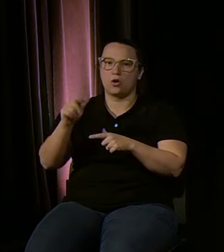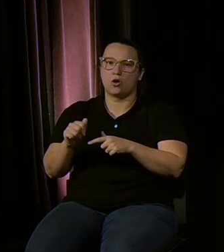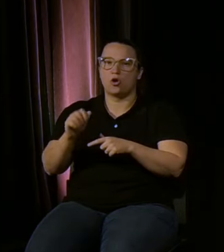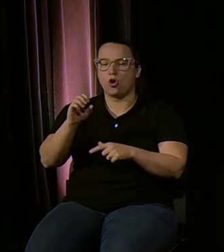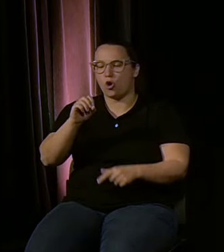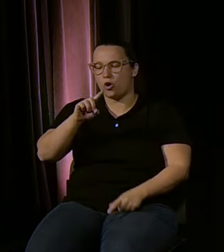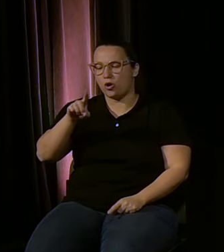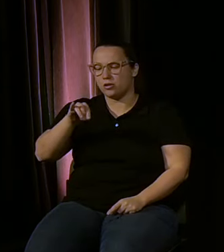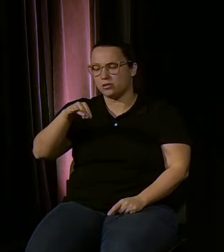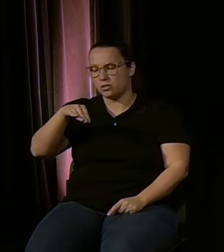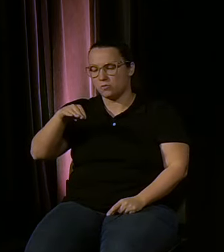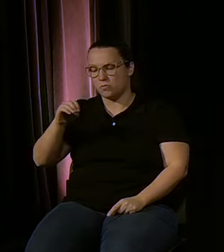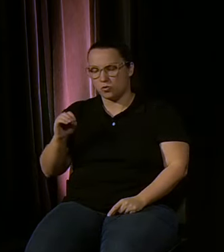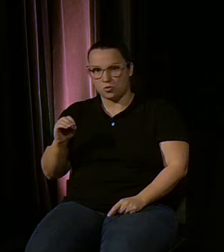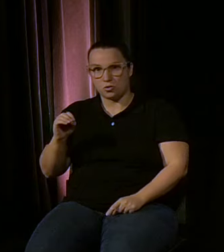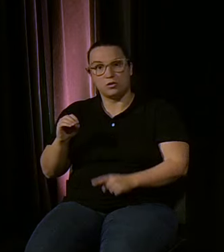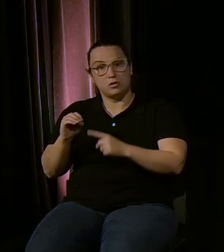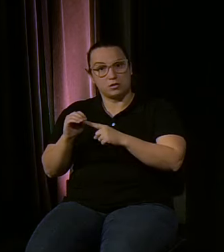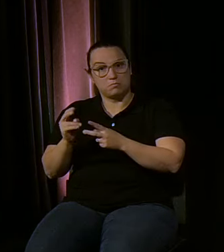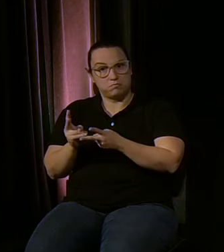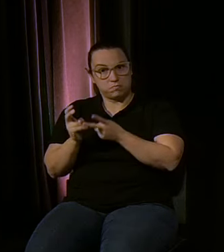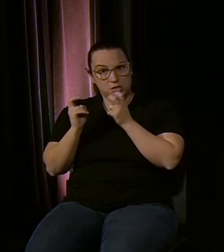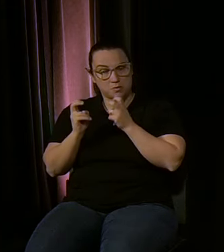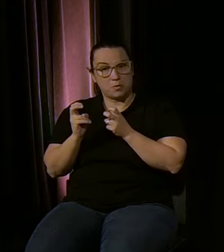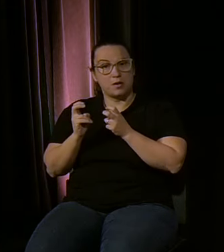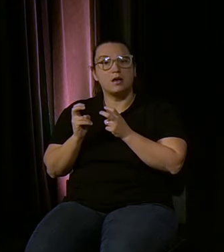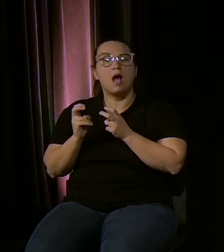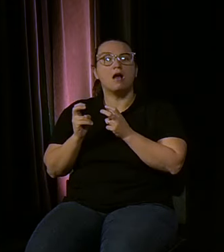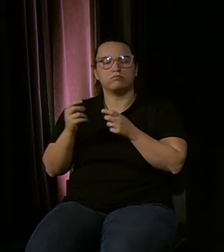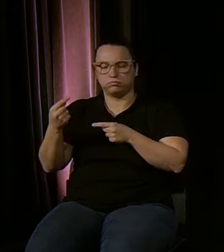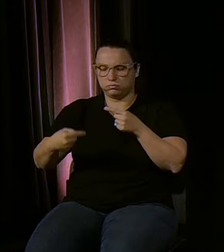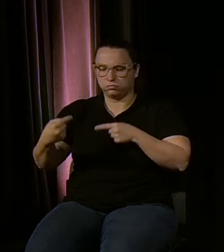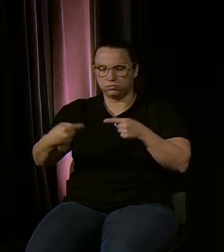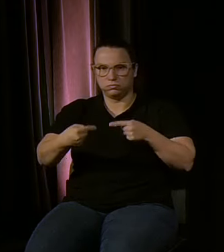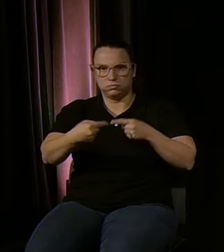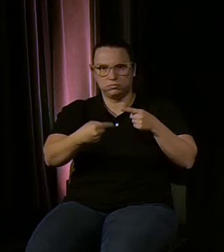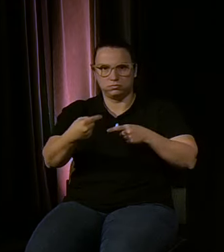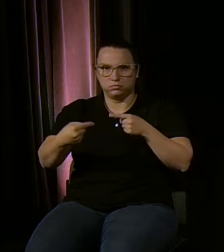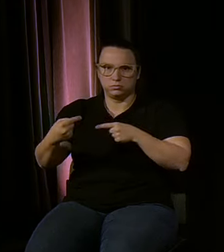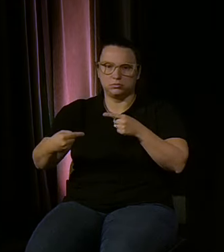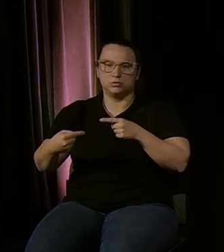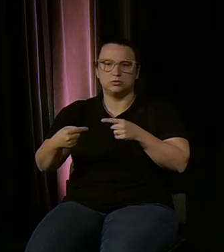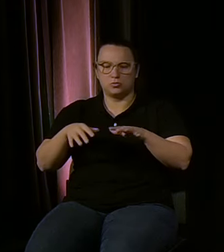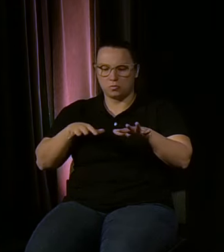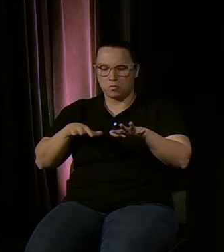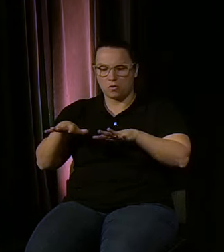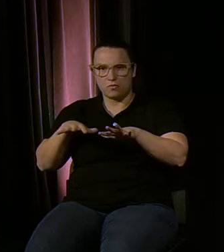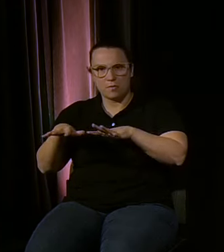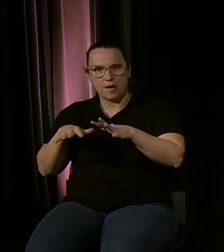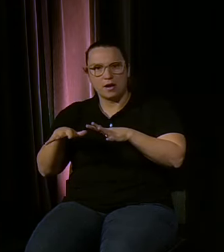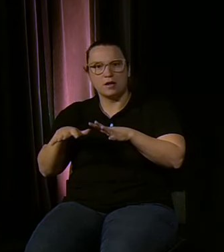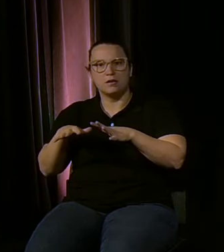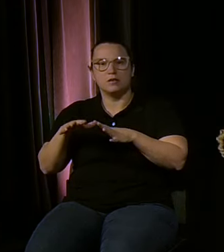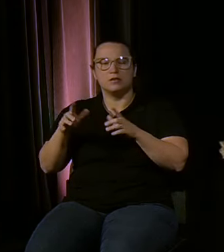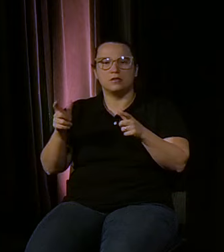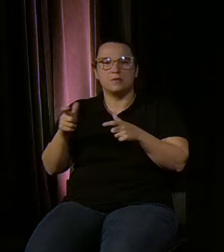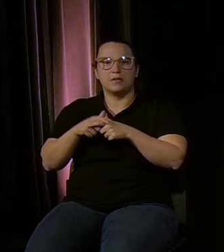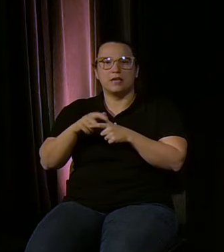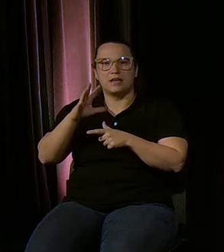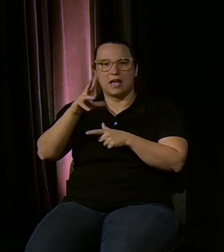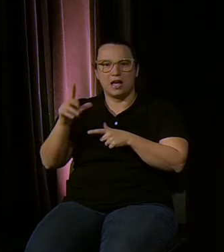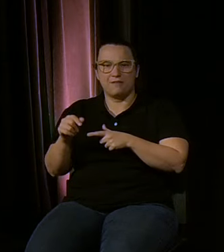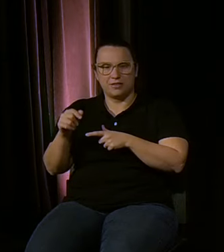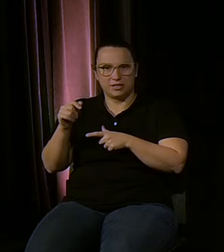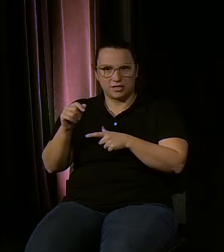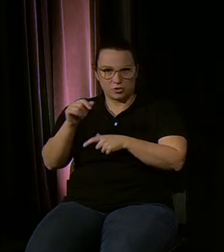porque depois a gente vai perceber toda essa discussão em torno nessa movimentação da Pequena África no Rio de Janeiro com